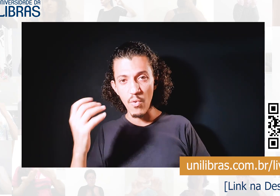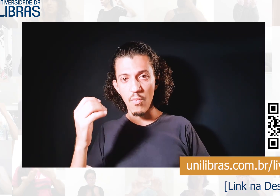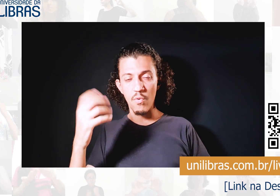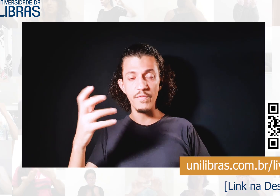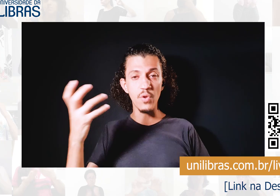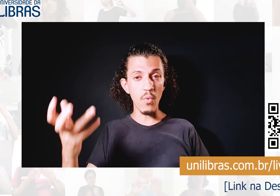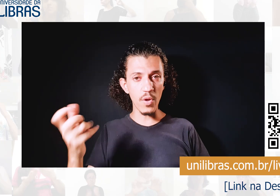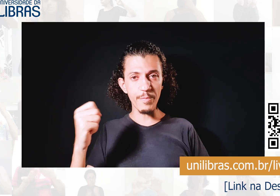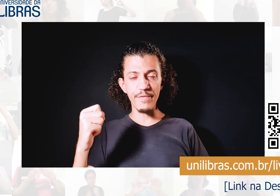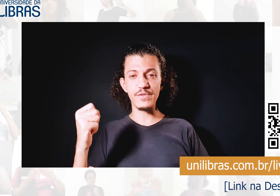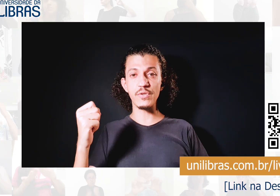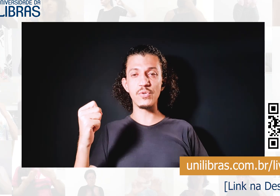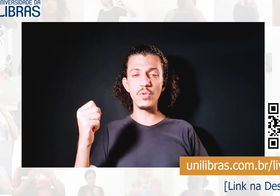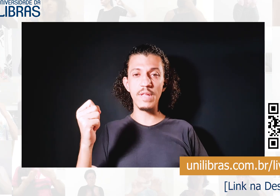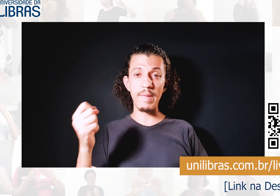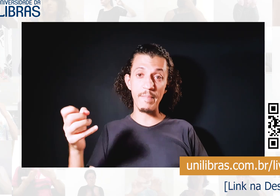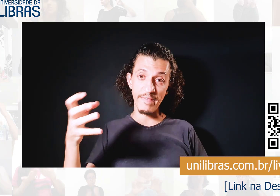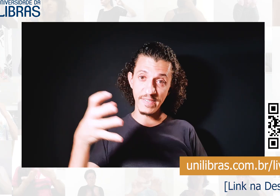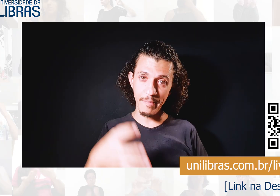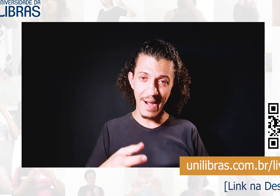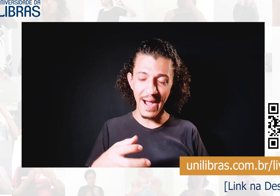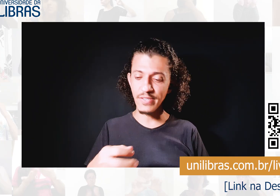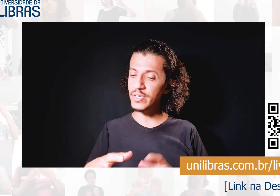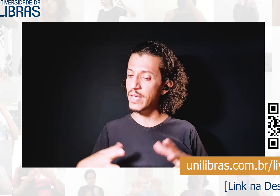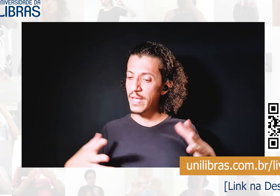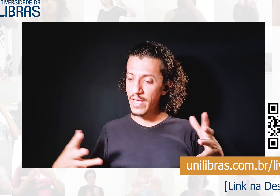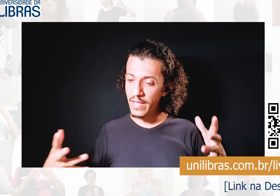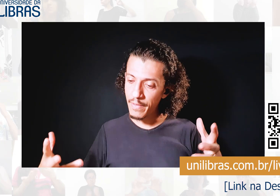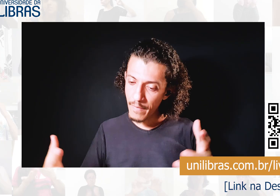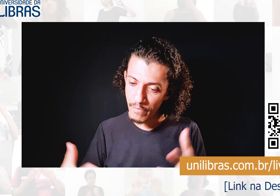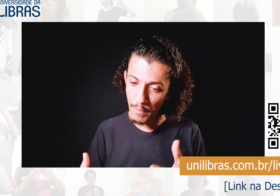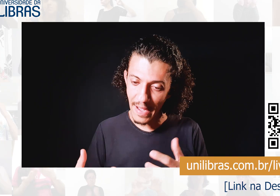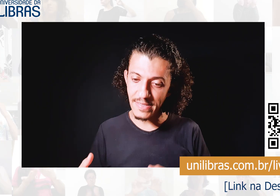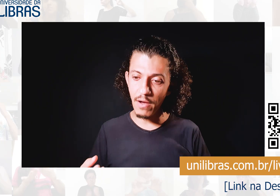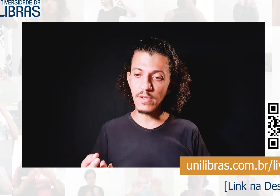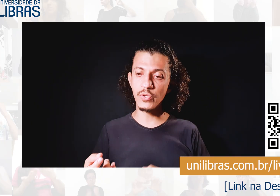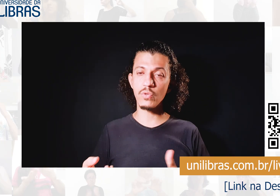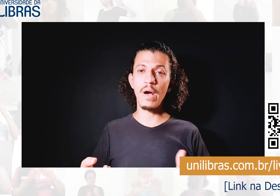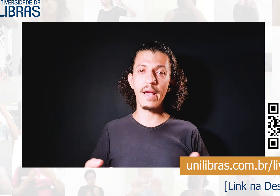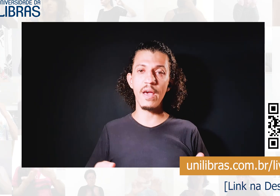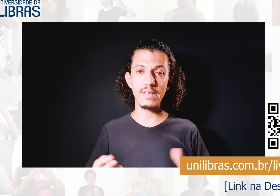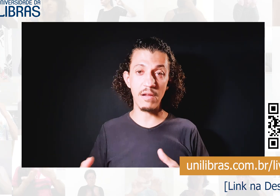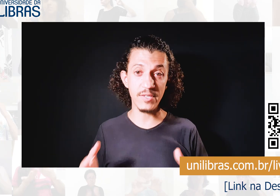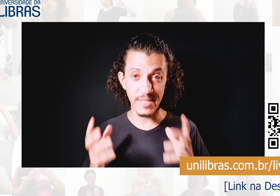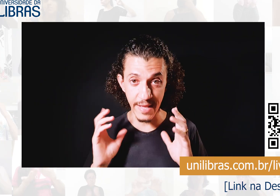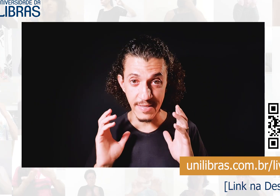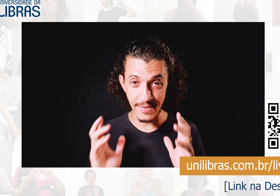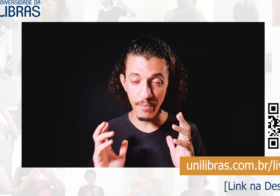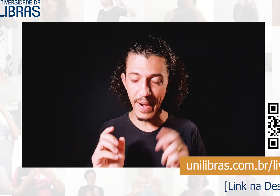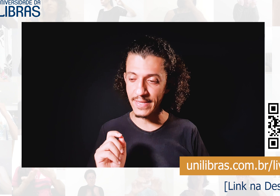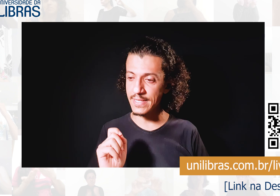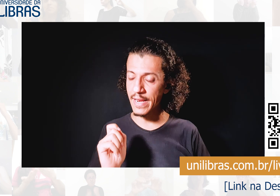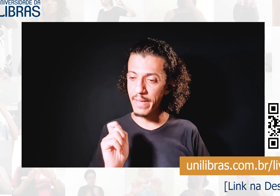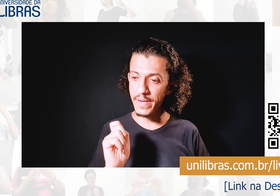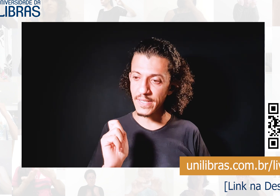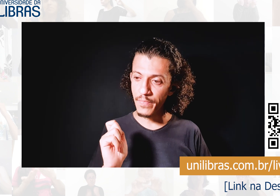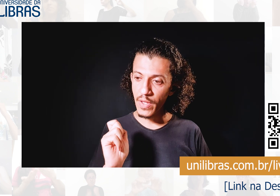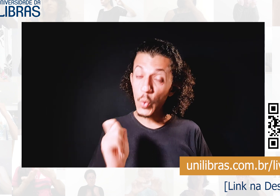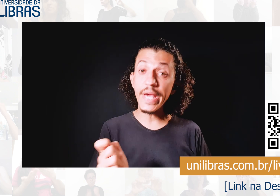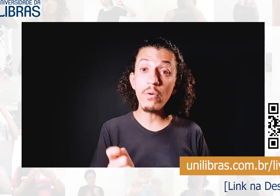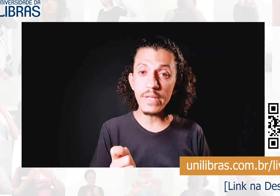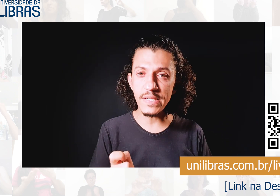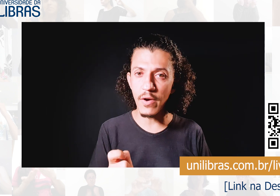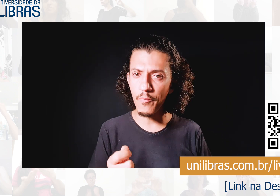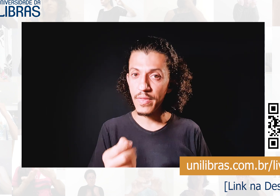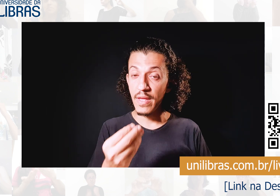gente convidou um outro professor surdo também para fazer parte e filmar as aulas junto com a Raquel, as aulas de sinalização prática na Libras,